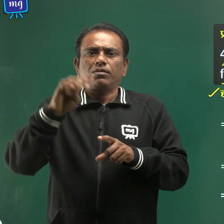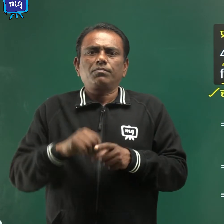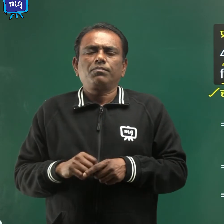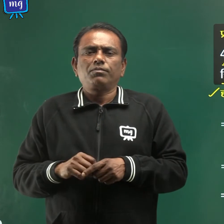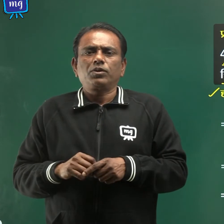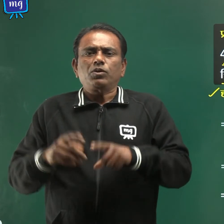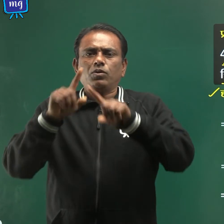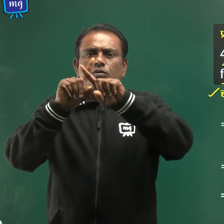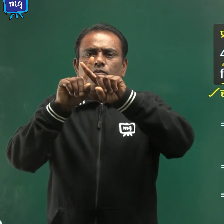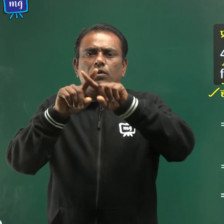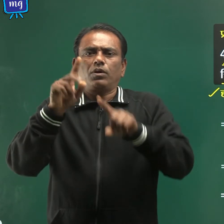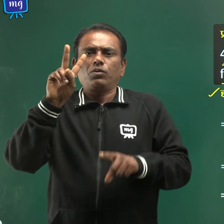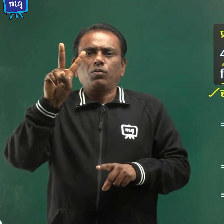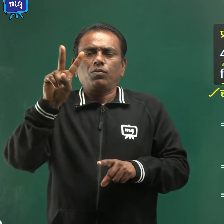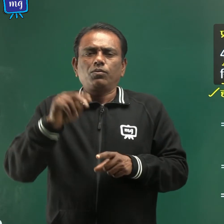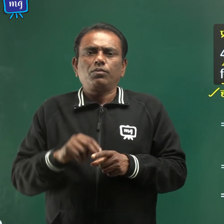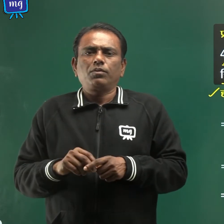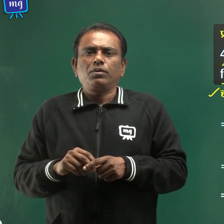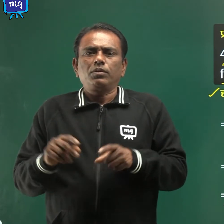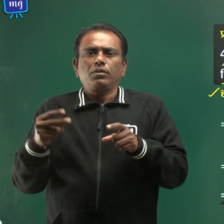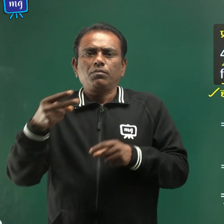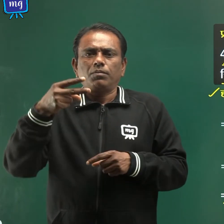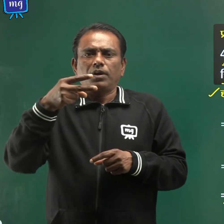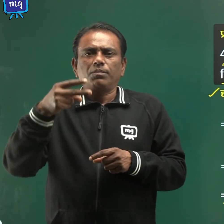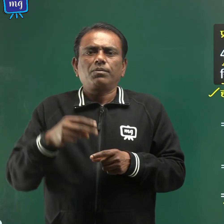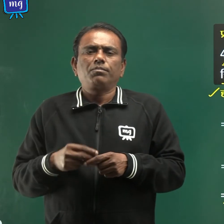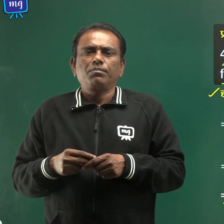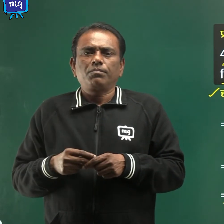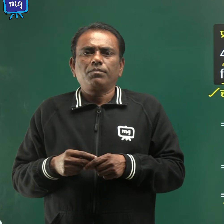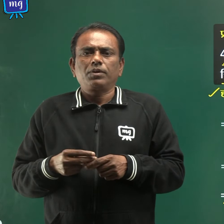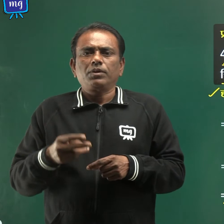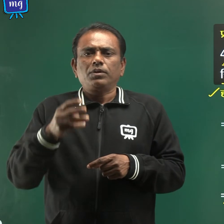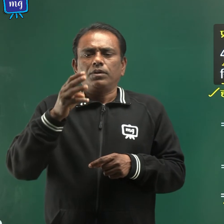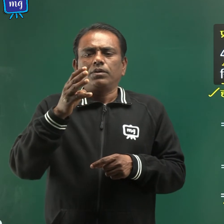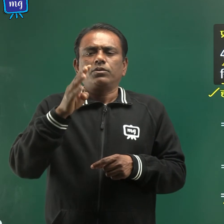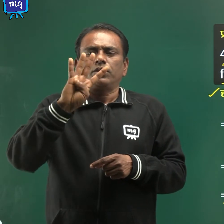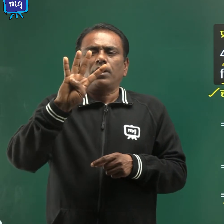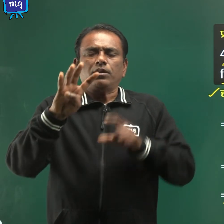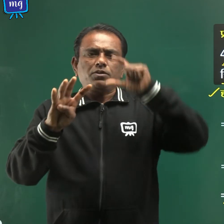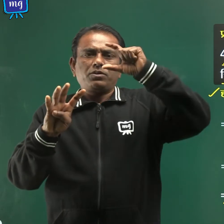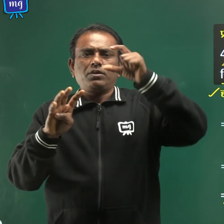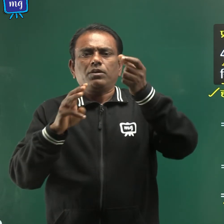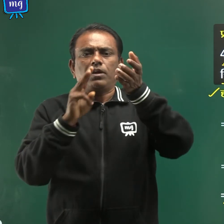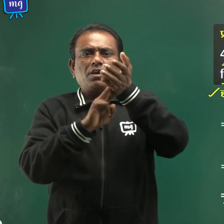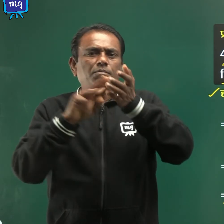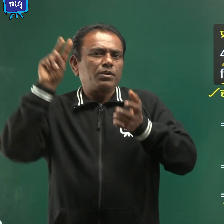बढ़ा दो के बराबर 4 सेमी स्क्वायर